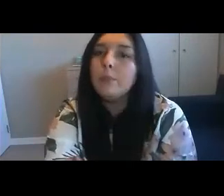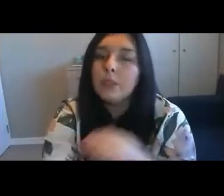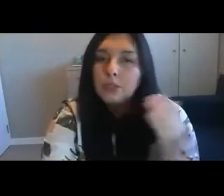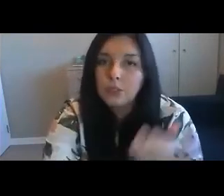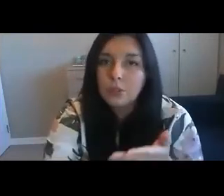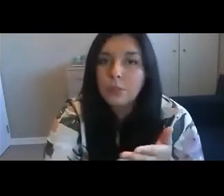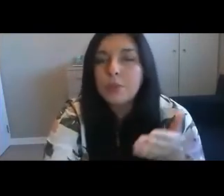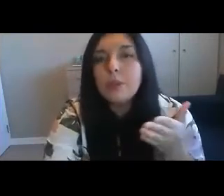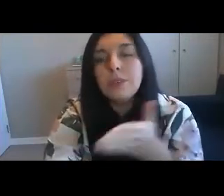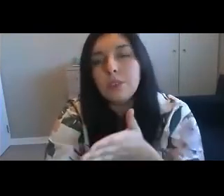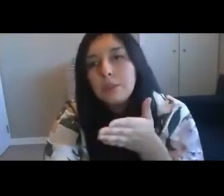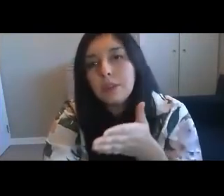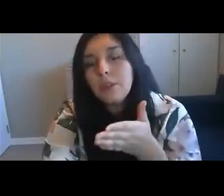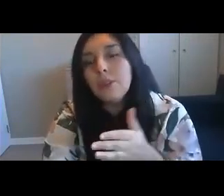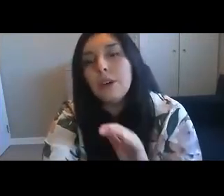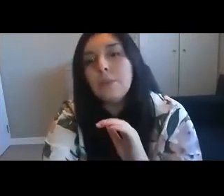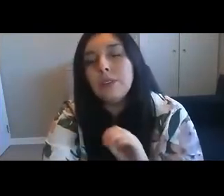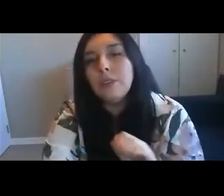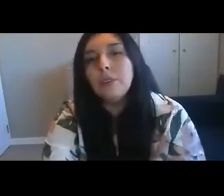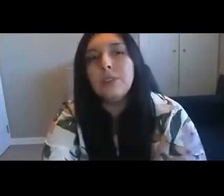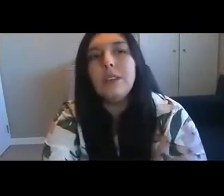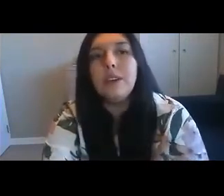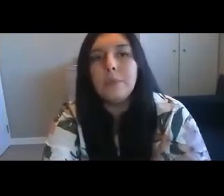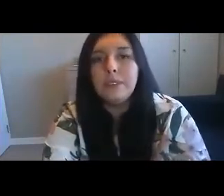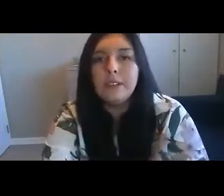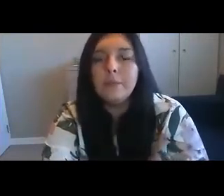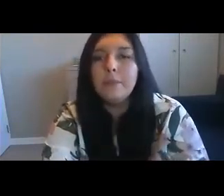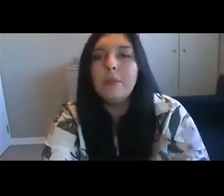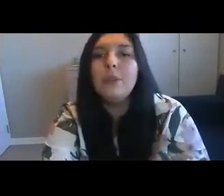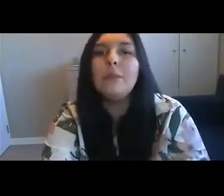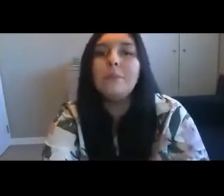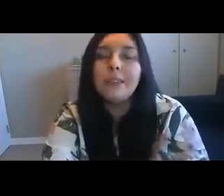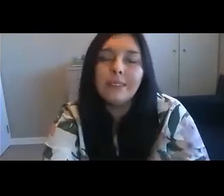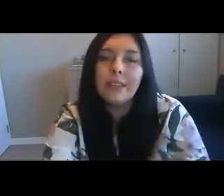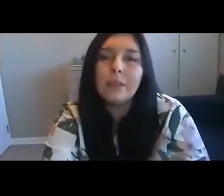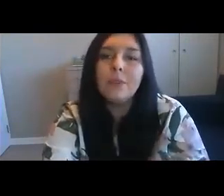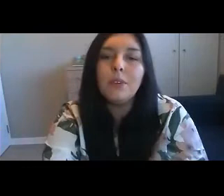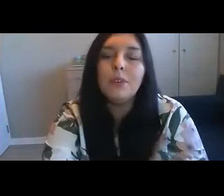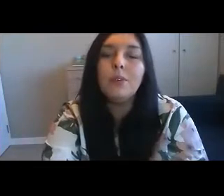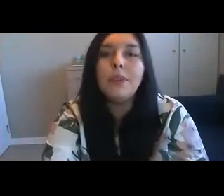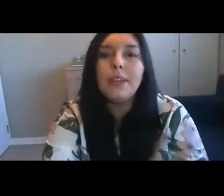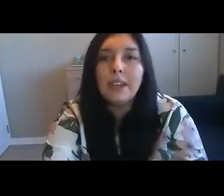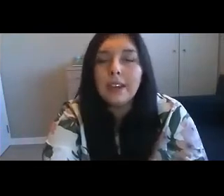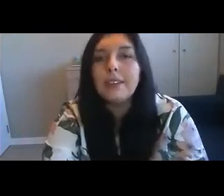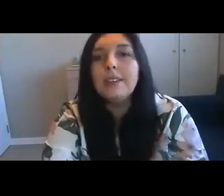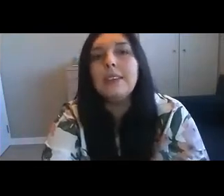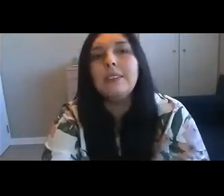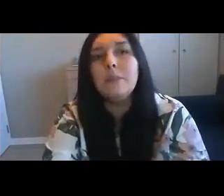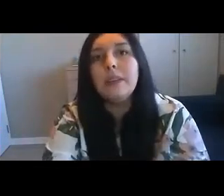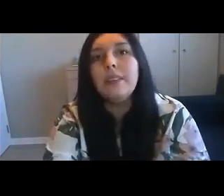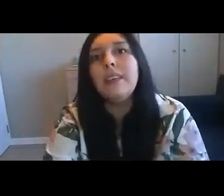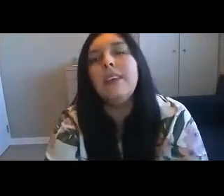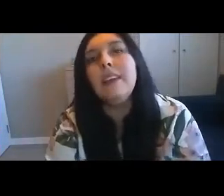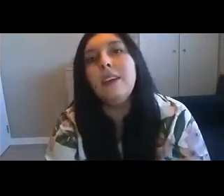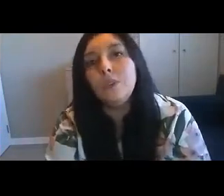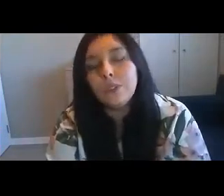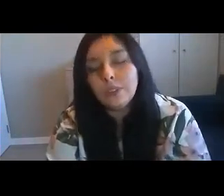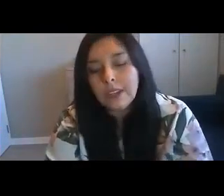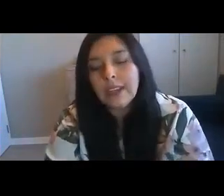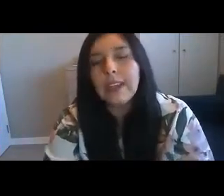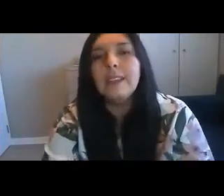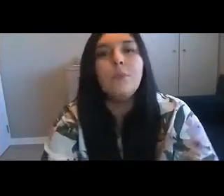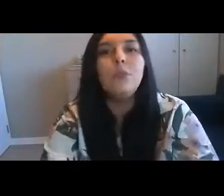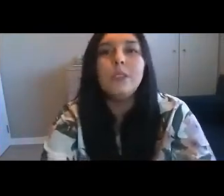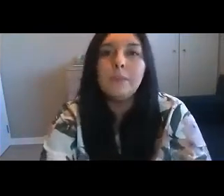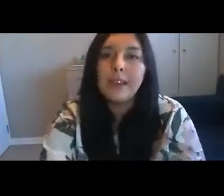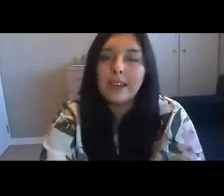Porque nosotros como programa solamente nos enfocamos en situación de discapacidad, pero también queremos comunicar y que sepan de que la inclusión